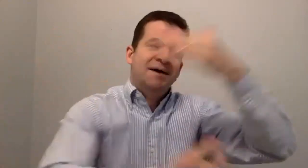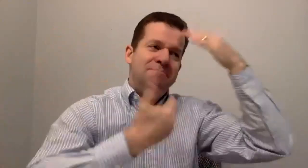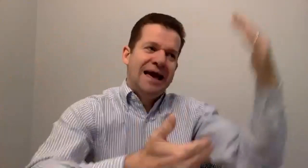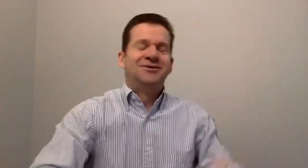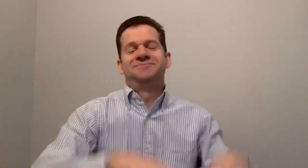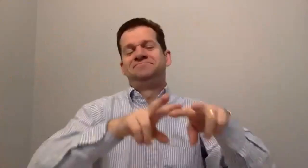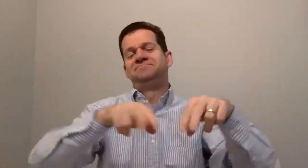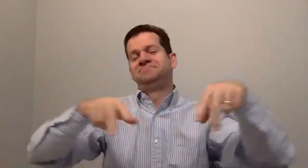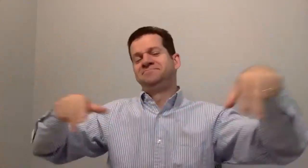Obrigado.